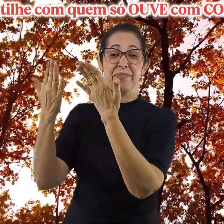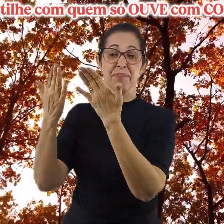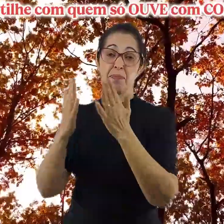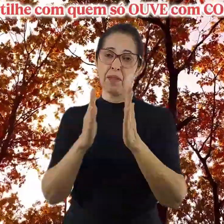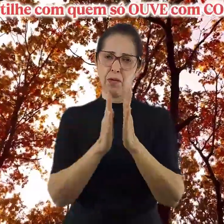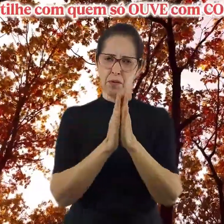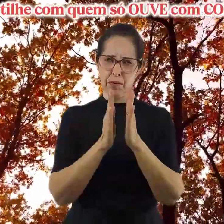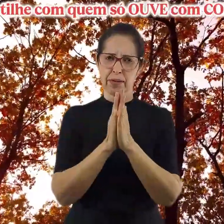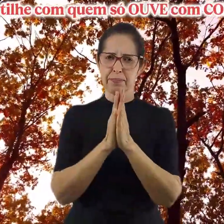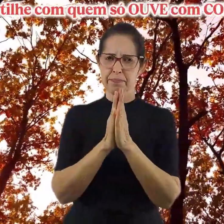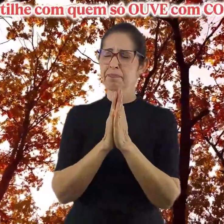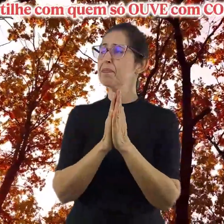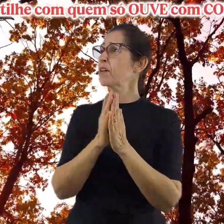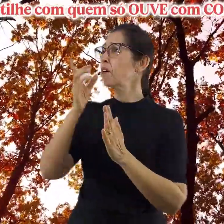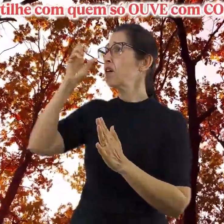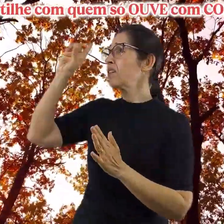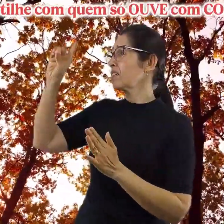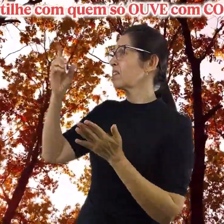Receba, Senhor Deus,